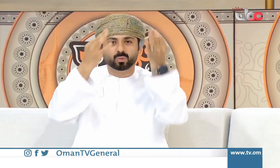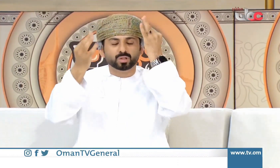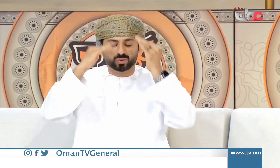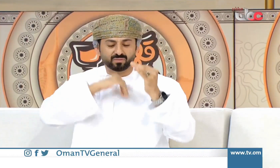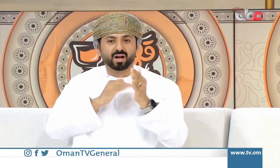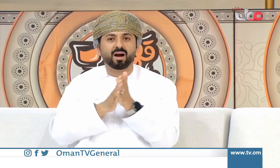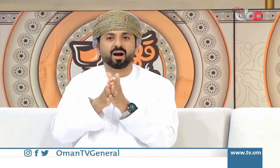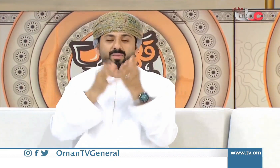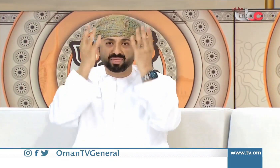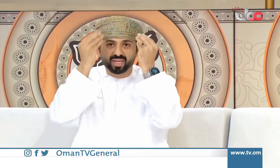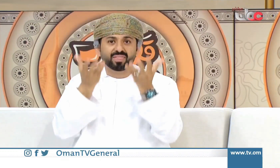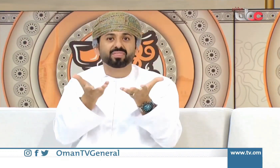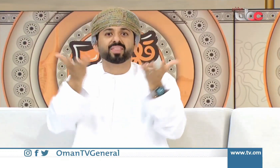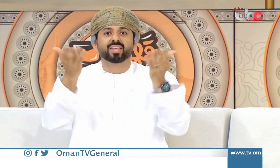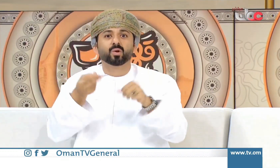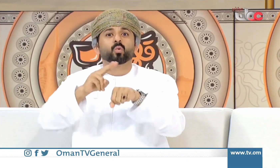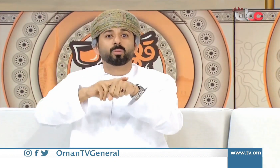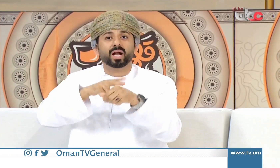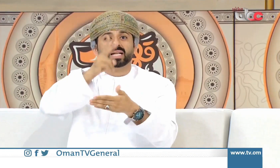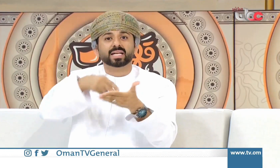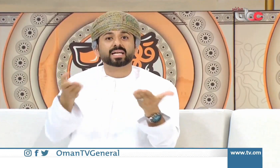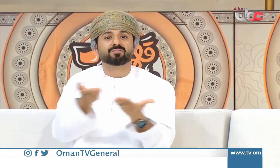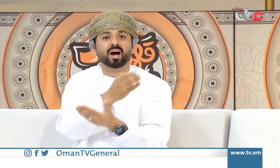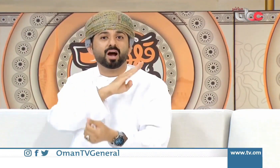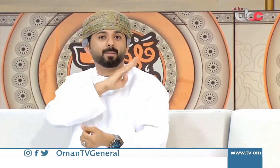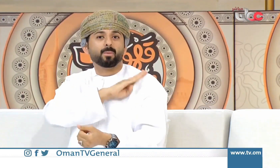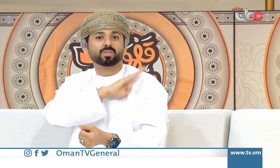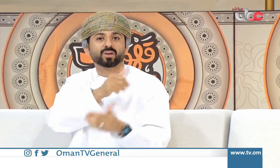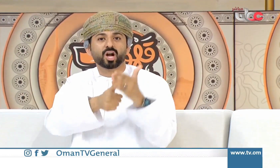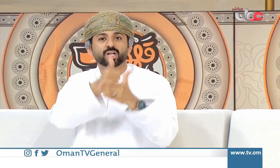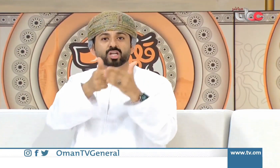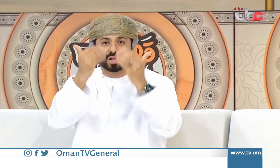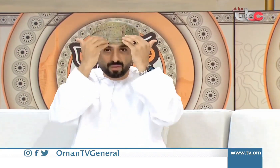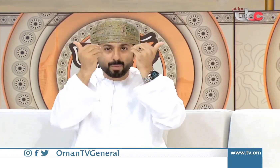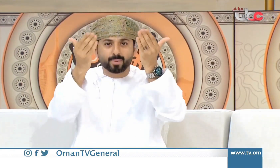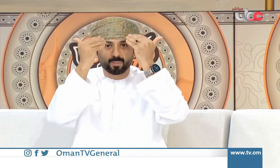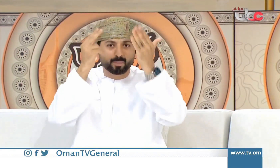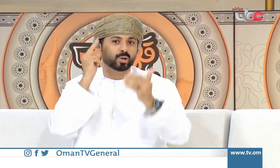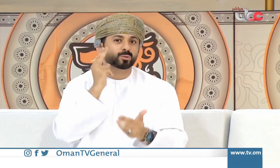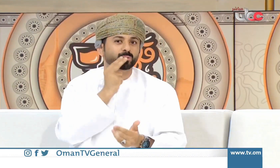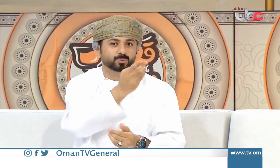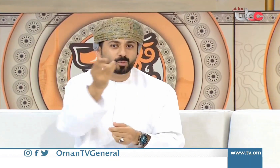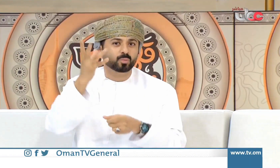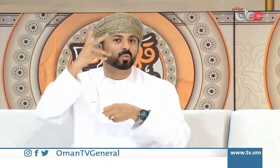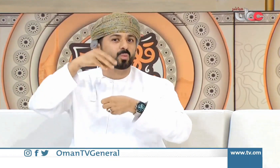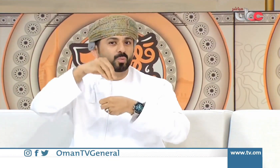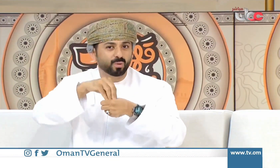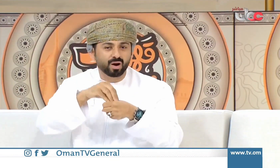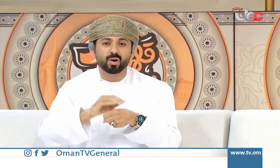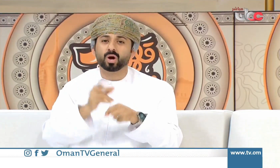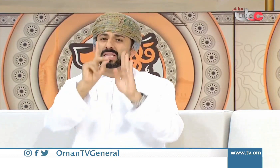لمساعدة الأشخاص من ذوي الإعاقة لوصول المعلومة والثقافة لهم من خلال الملتقى، وأيضا توقيع عدد كبير من